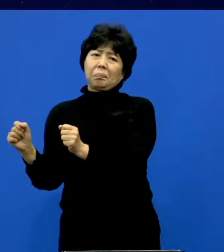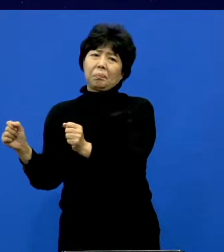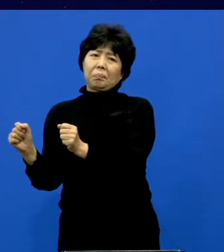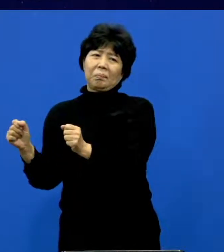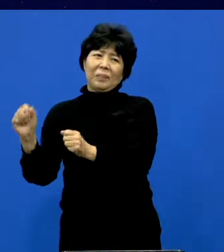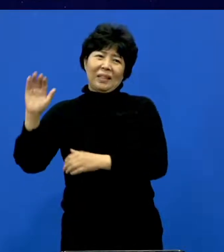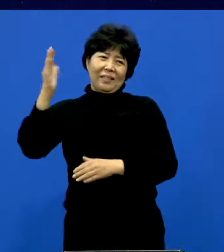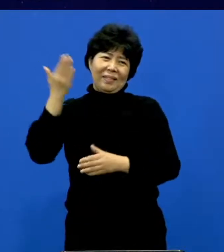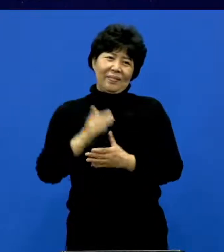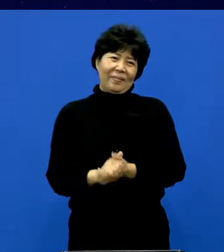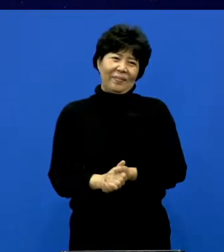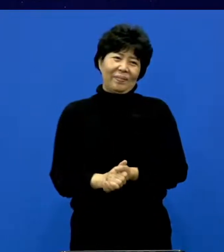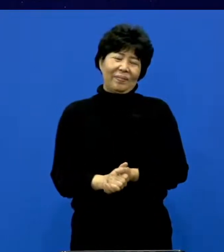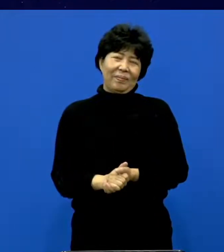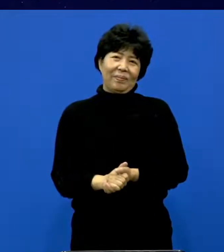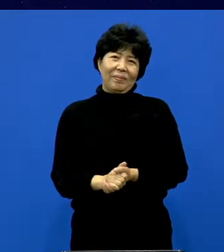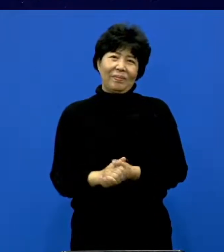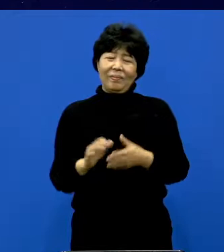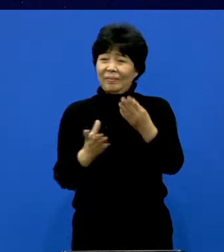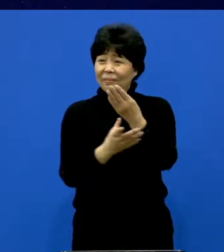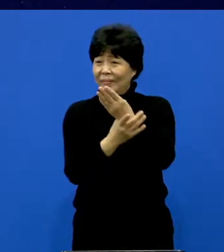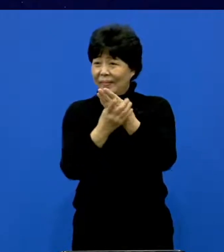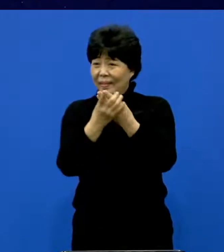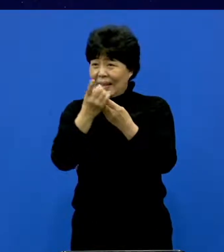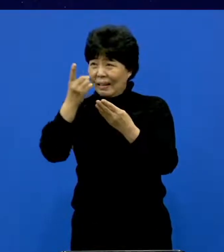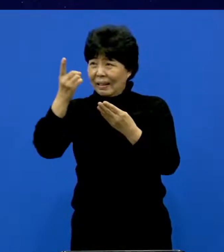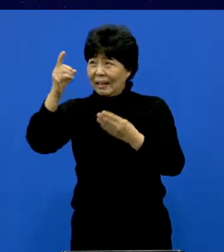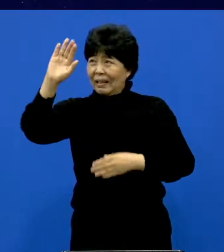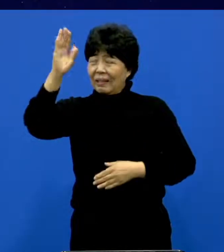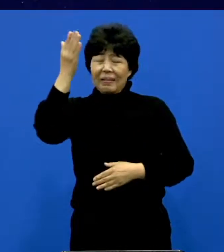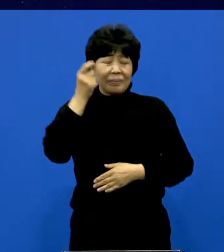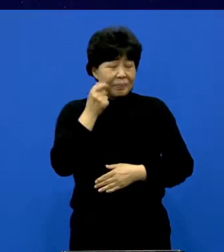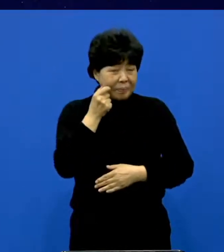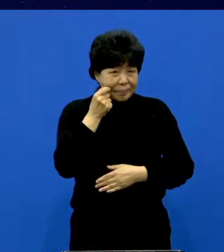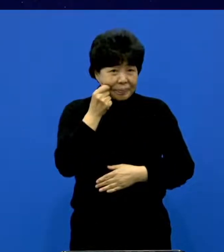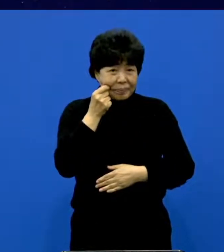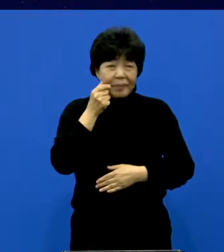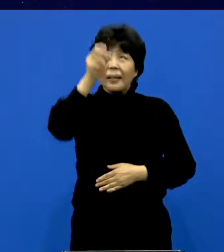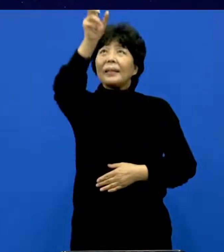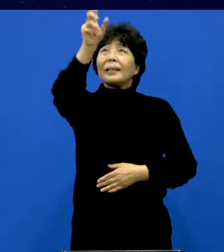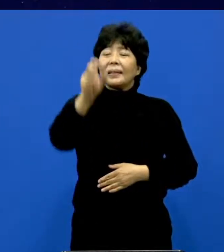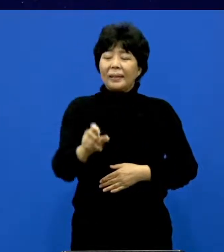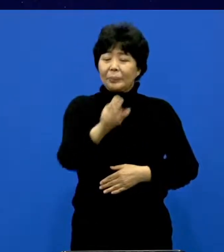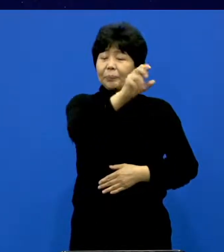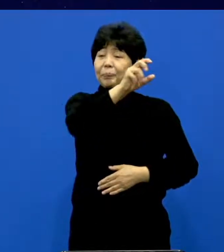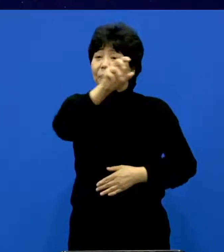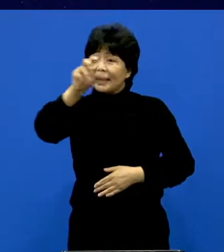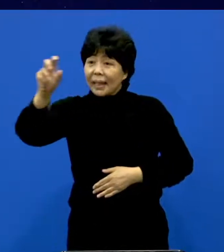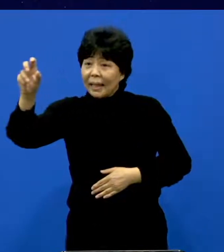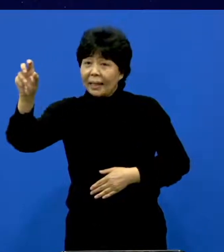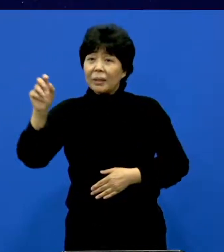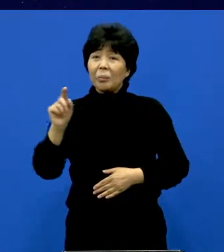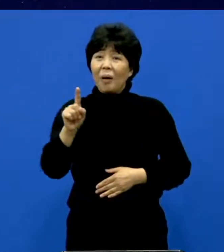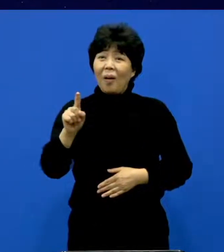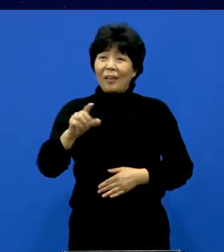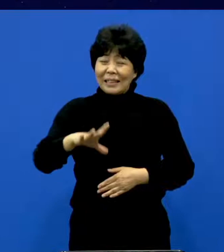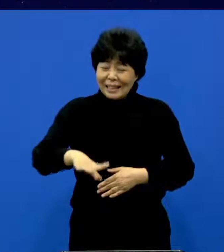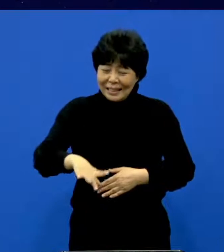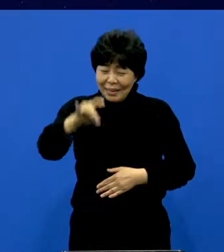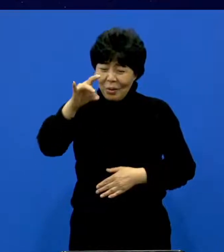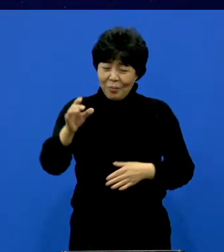하나 될 수가 없어요. 하나가 어떻게 되겠습니까? 십자가는 처음 예수를 믿을 때만 필요한 게